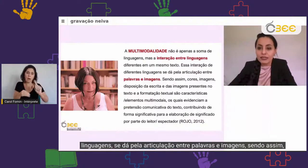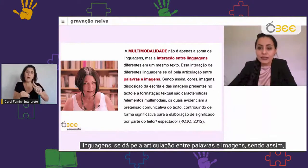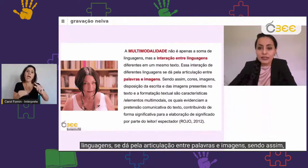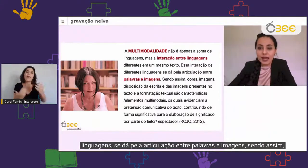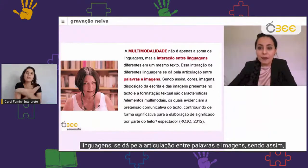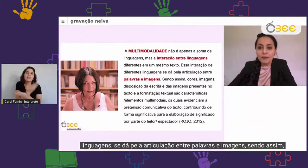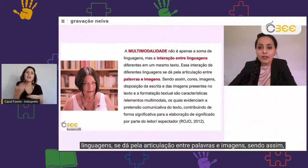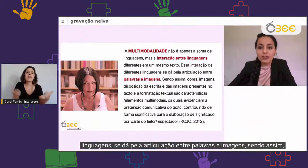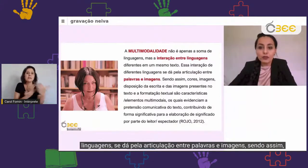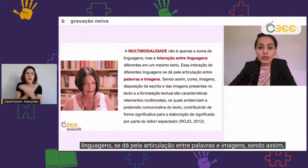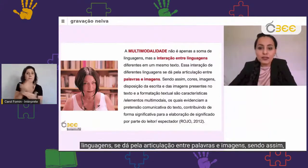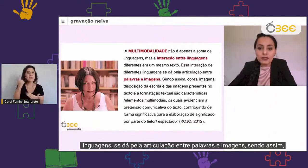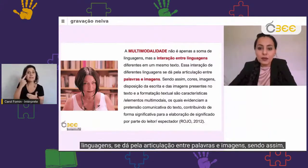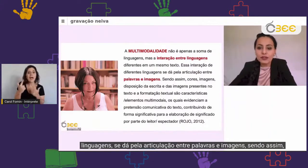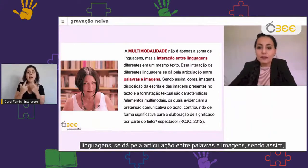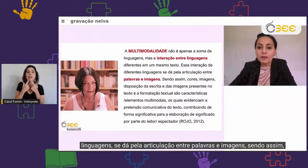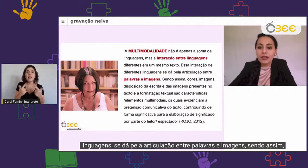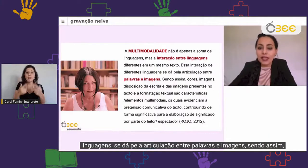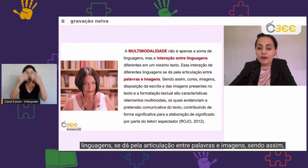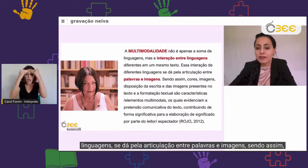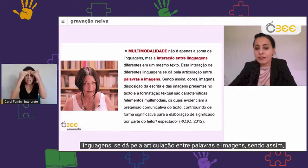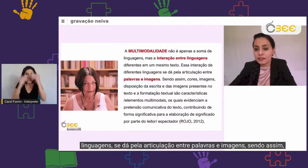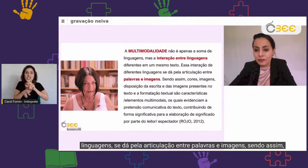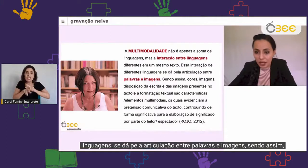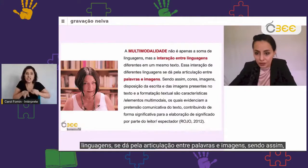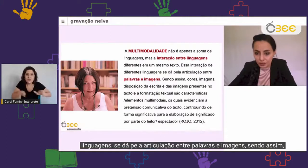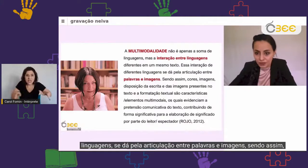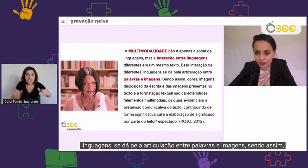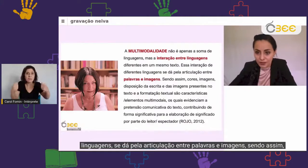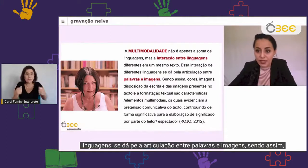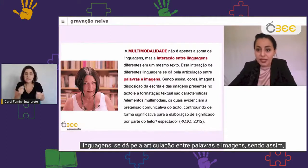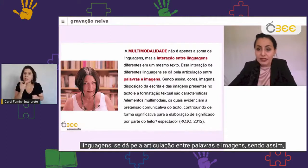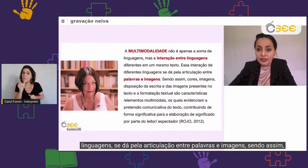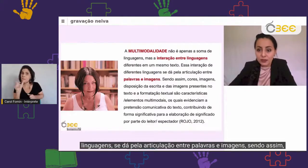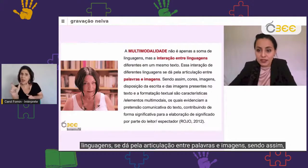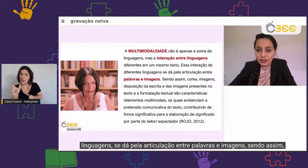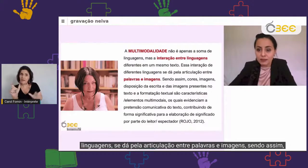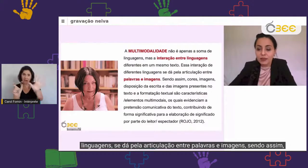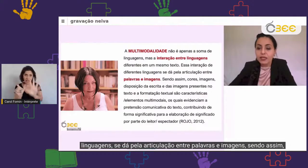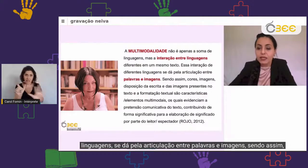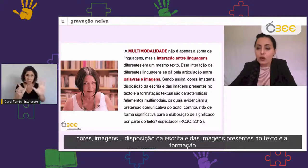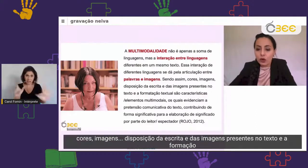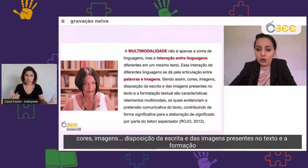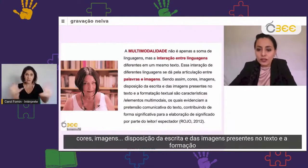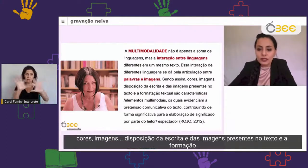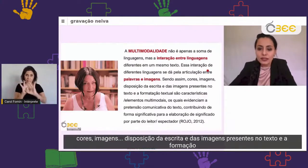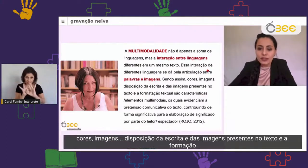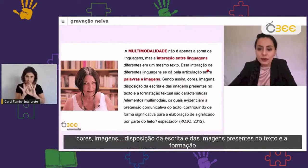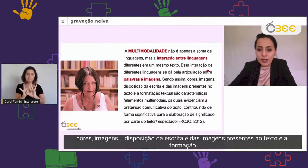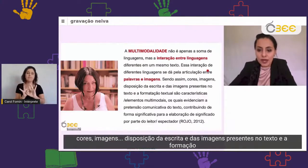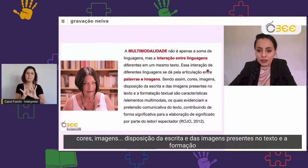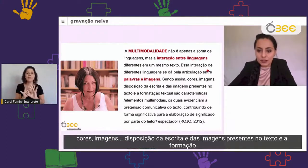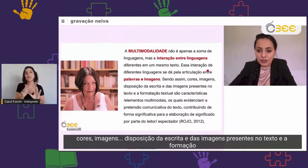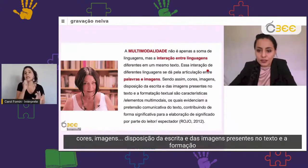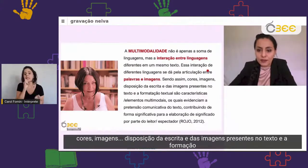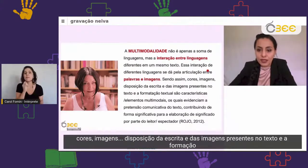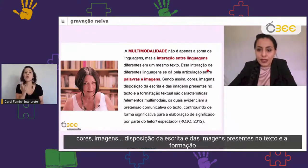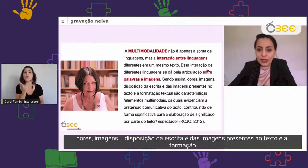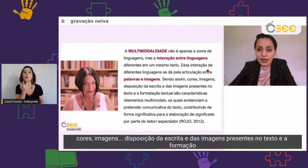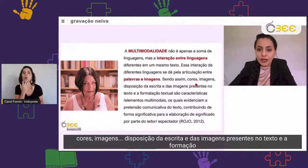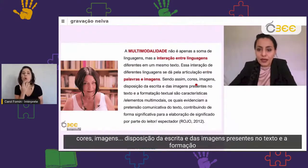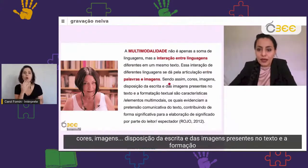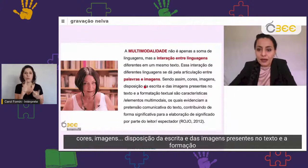linguagens se dá pela articulação entre palavras e imagens. Sendo assim, cores,